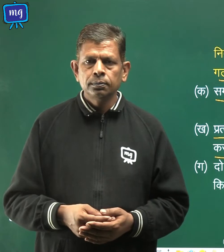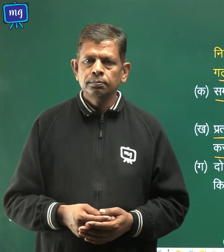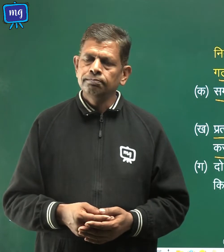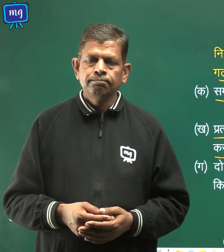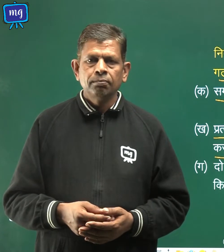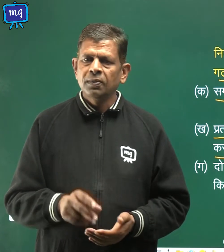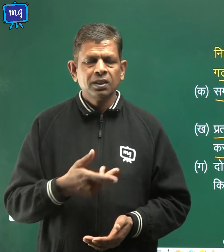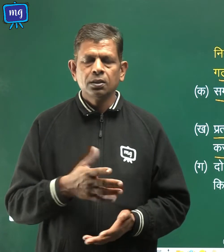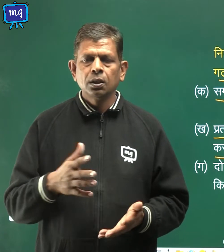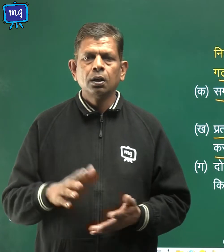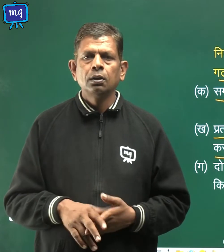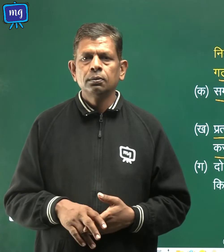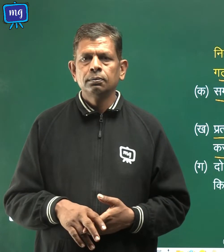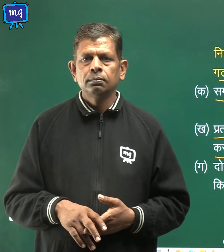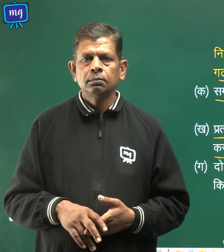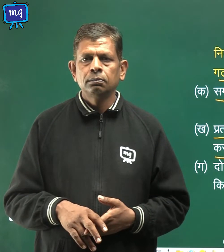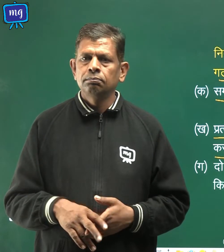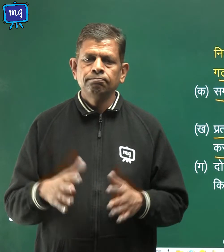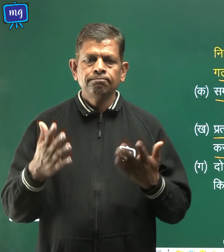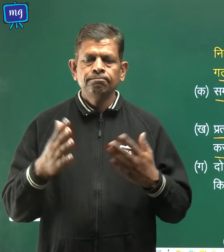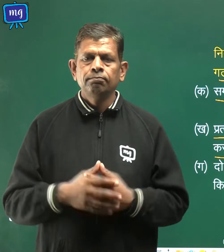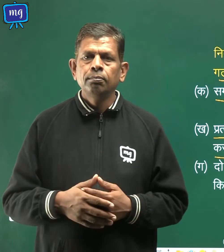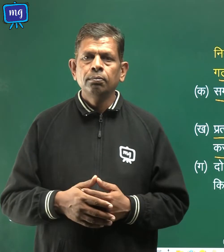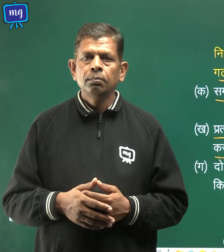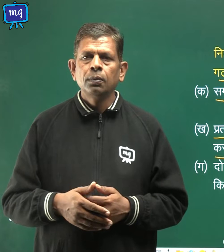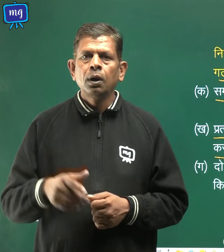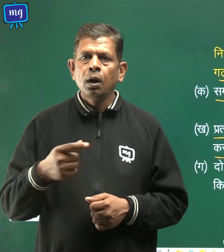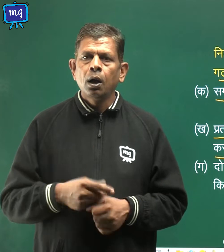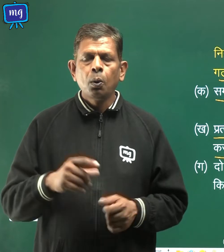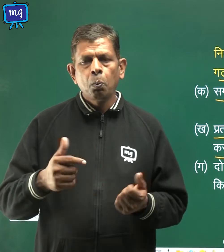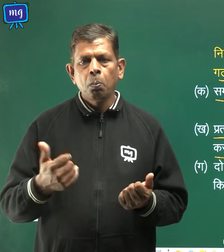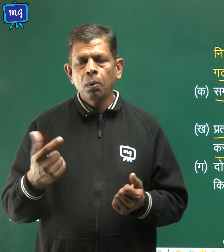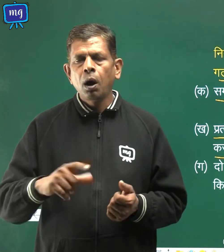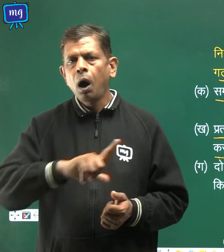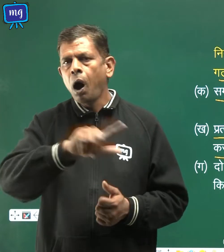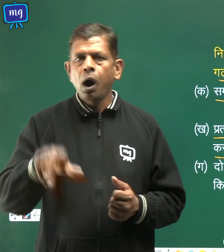ऐसा होता है क्या बच्चों? नहीं, प्रत्येक वस्तु